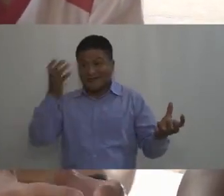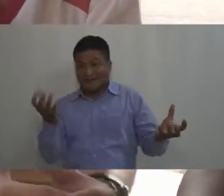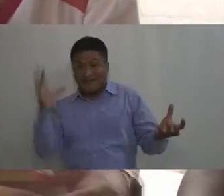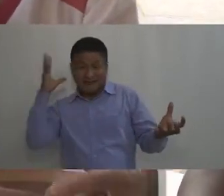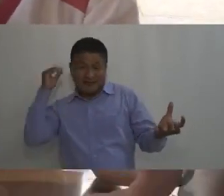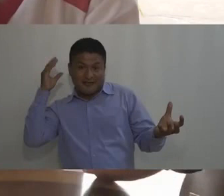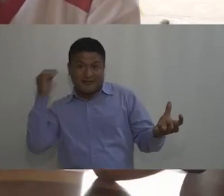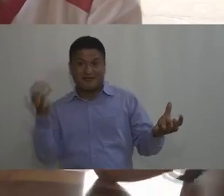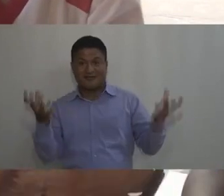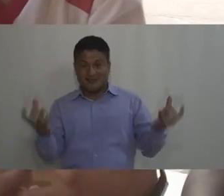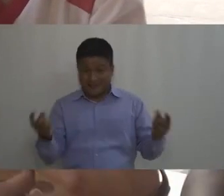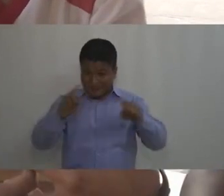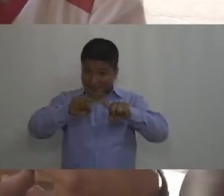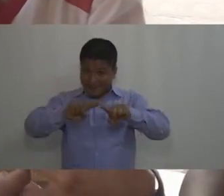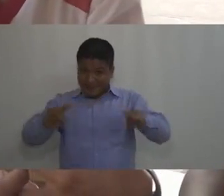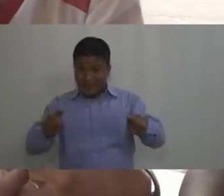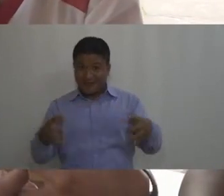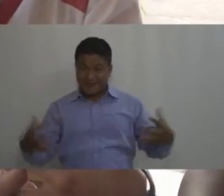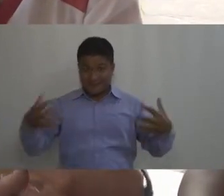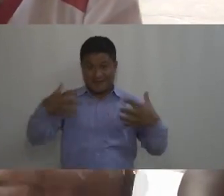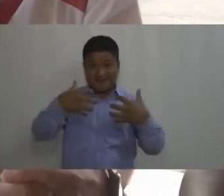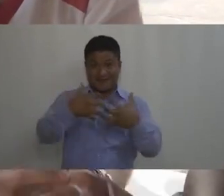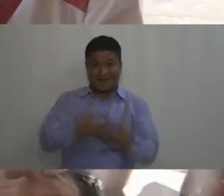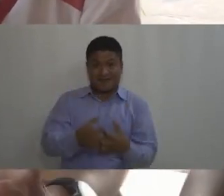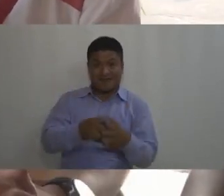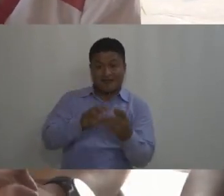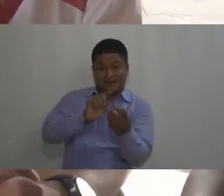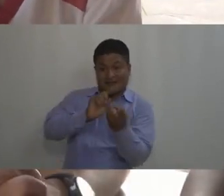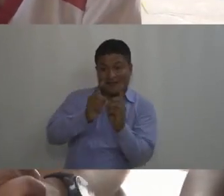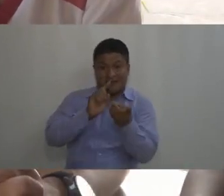somos otro, donde junta, complementariamente,